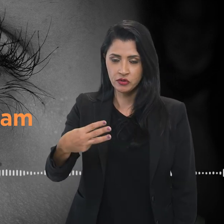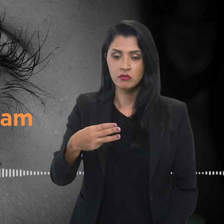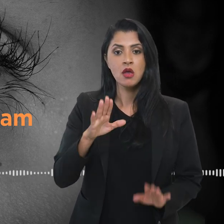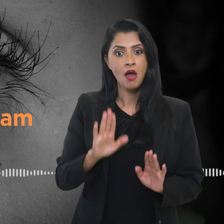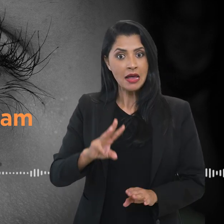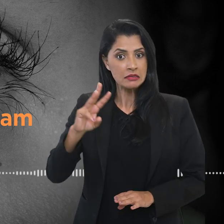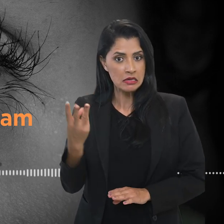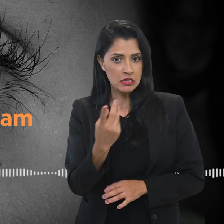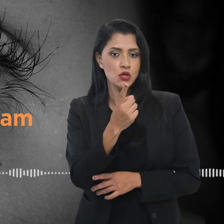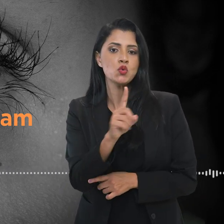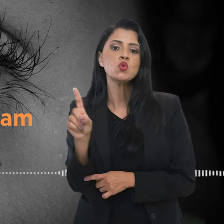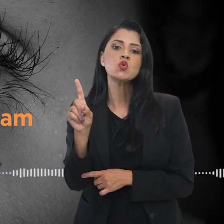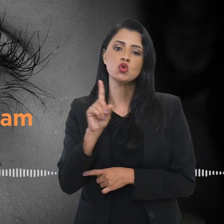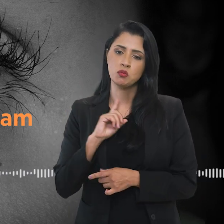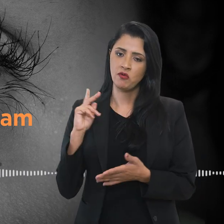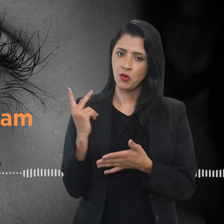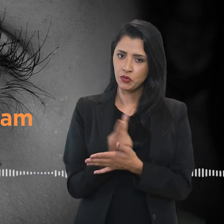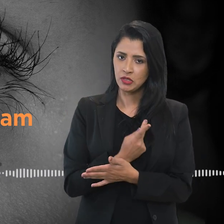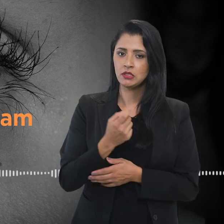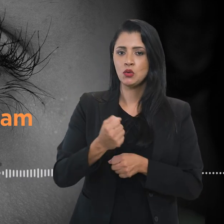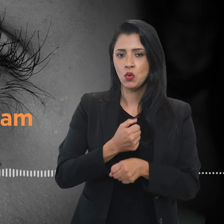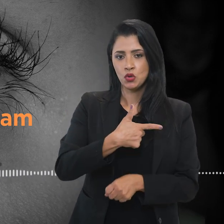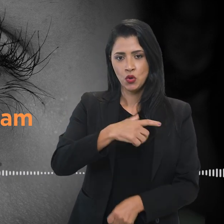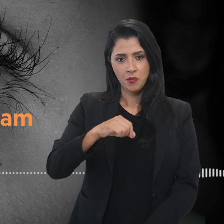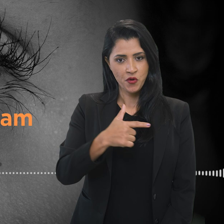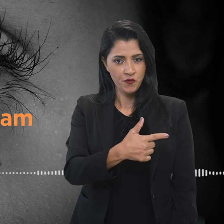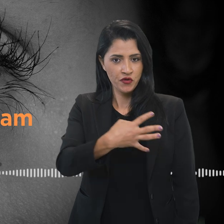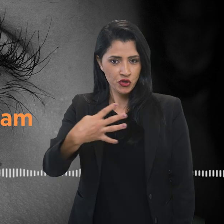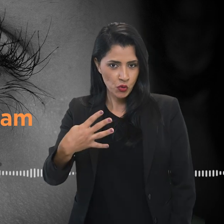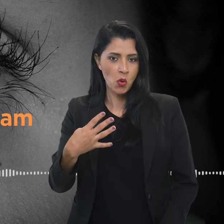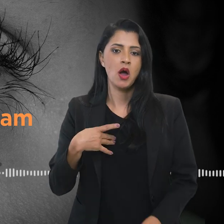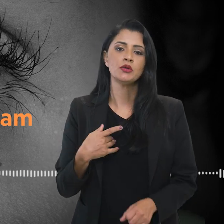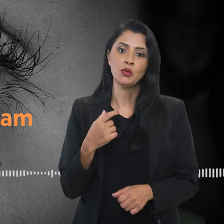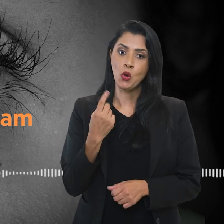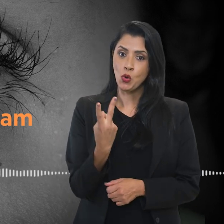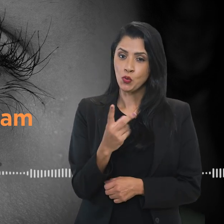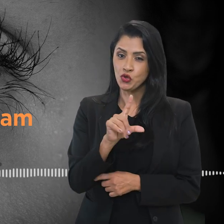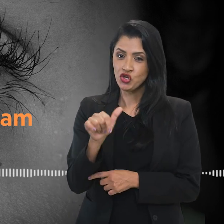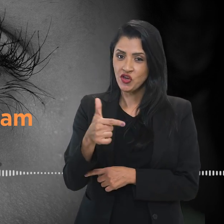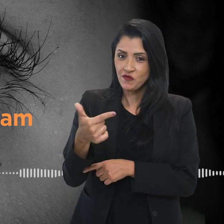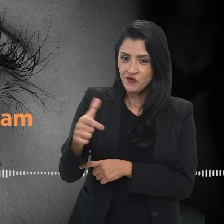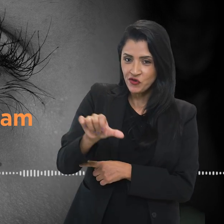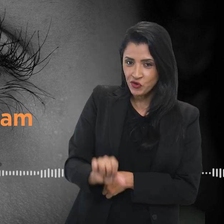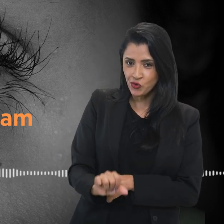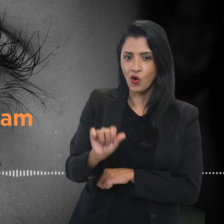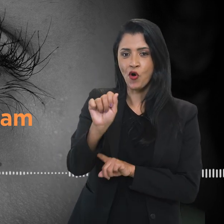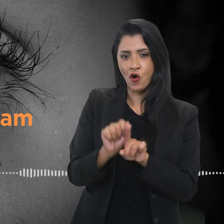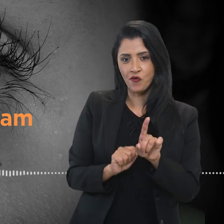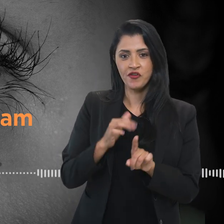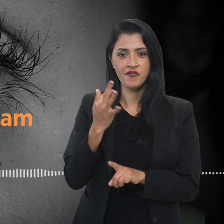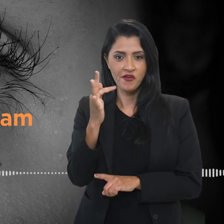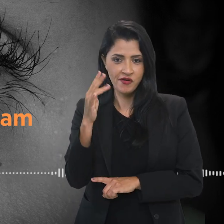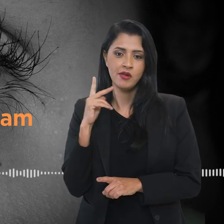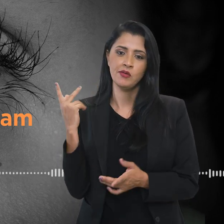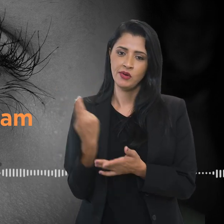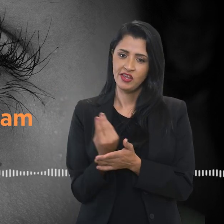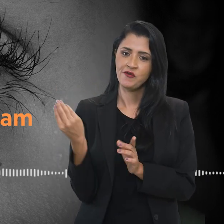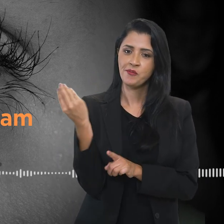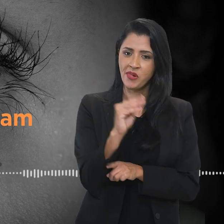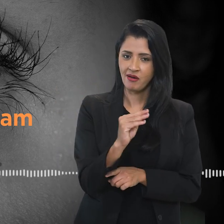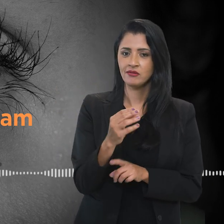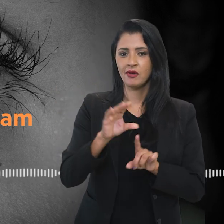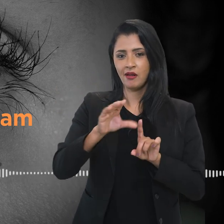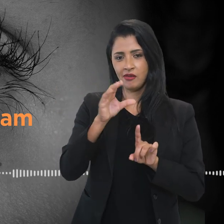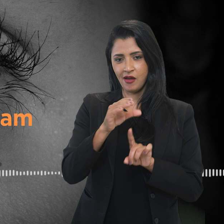a terceira e última temporada surgirá em 2024, ao lado do dia 29 de fevereiro, que reaparece nos